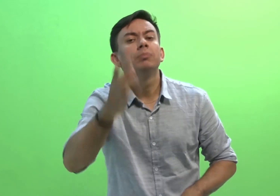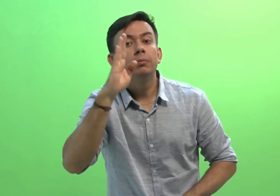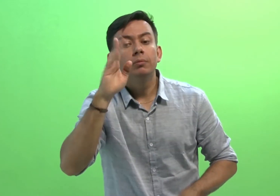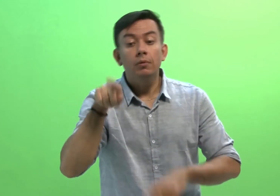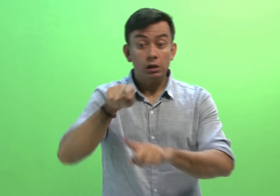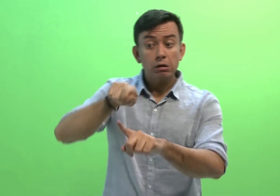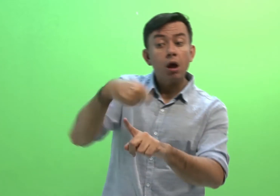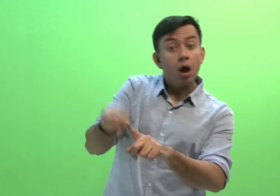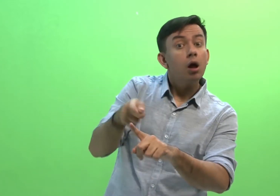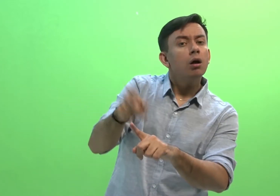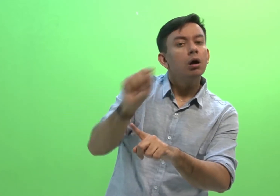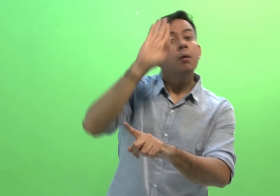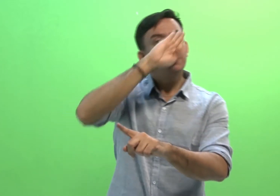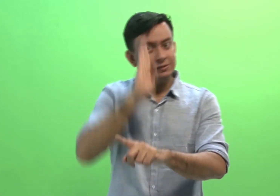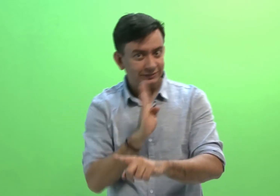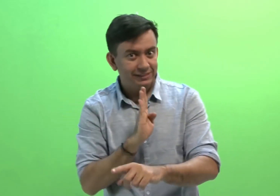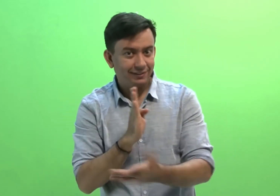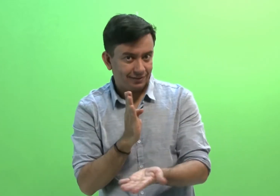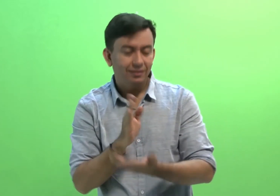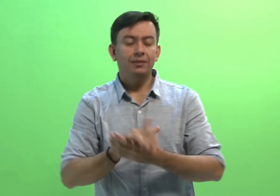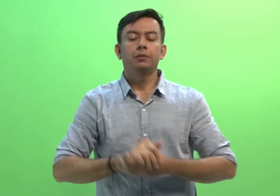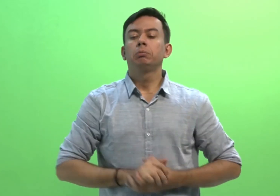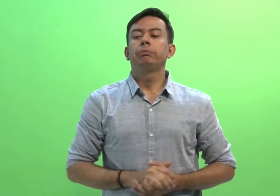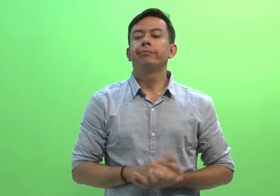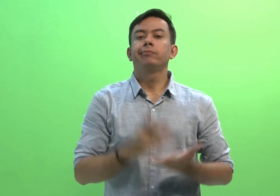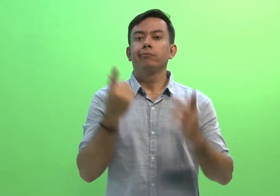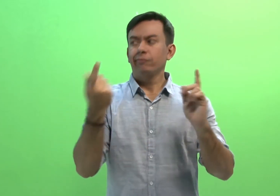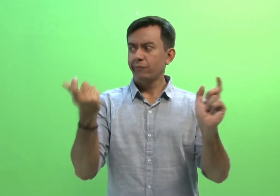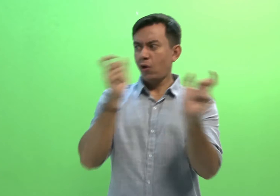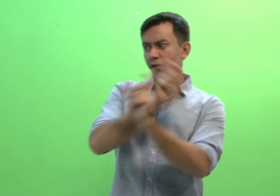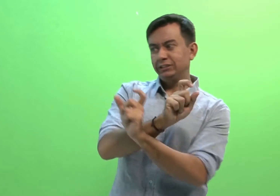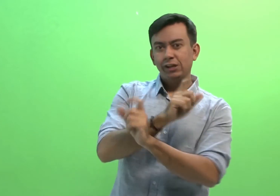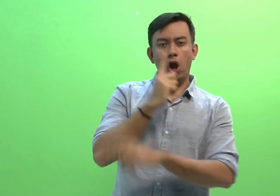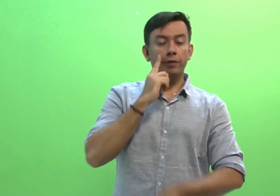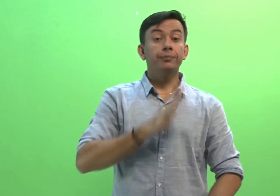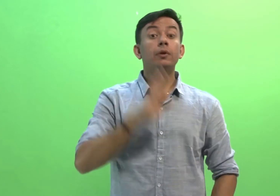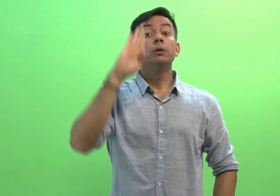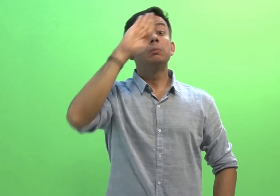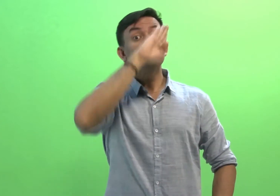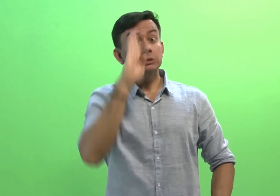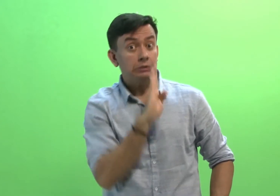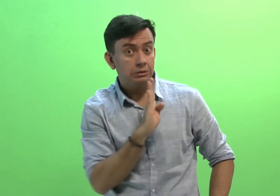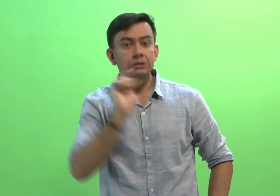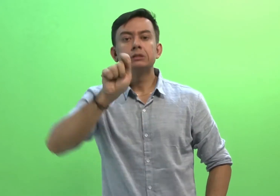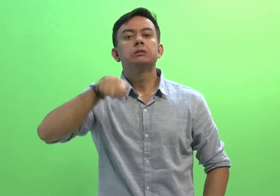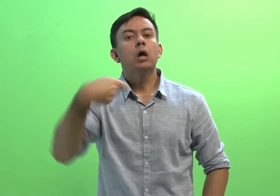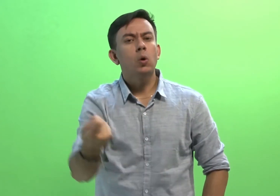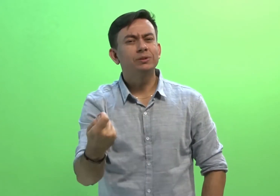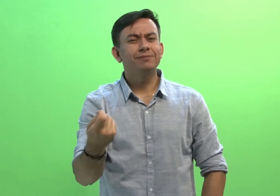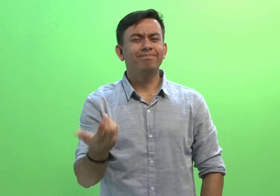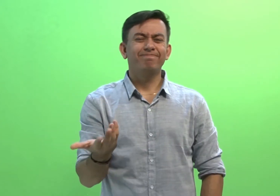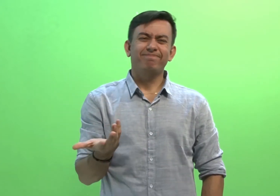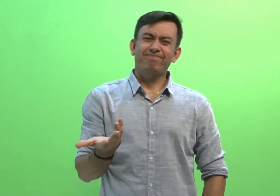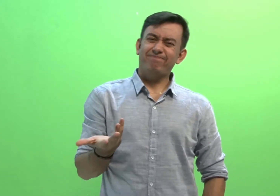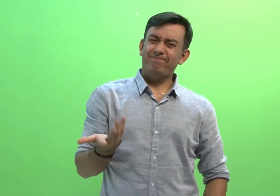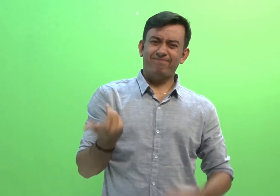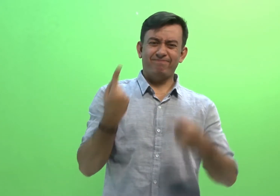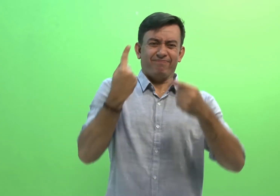Qual é o sinal? Qual é o sinal? Este é o Brasil. Veja o contrário. Brasil, sinal. Brasil,